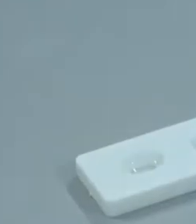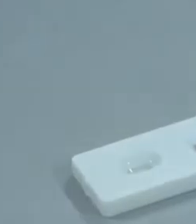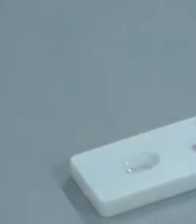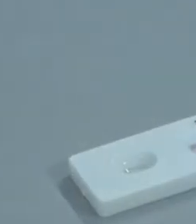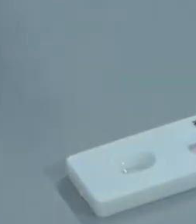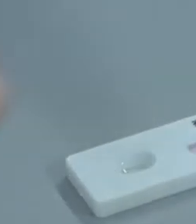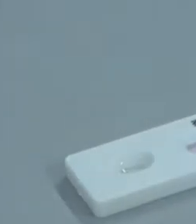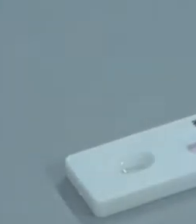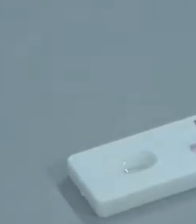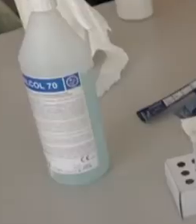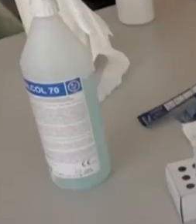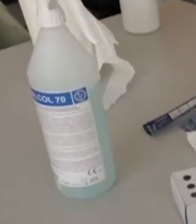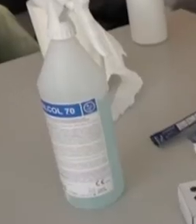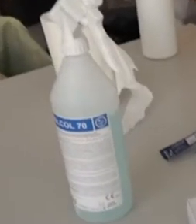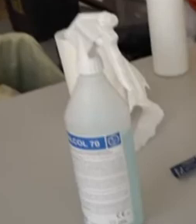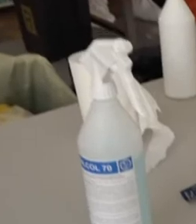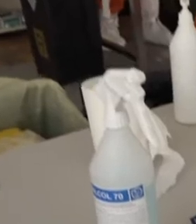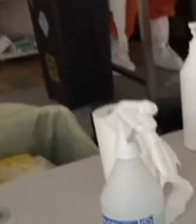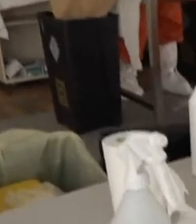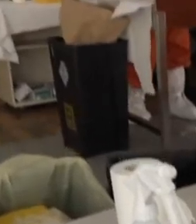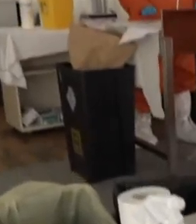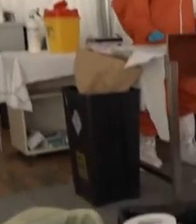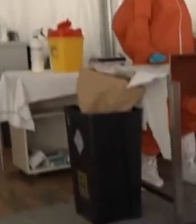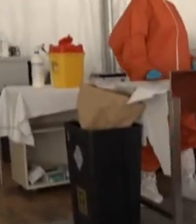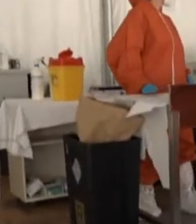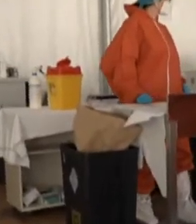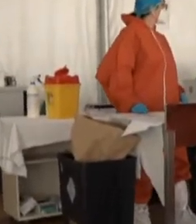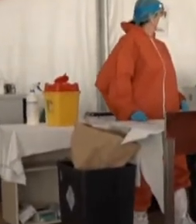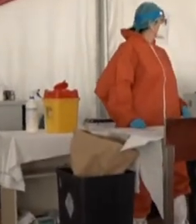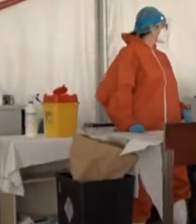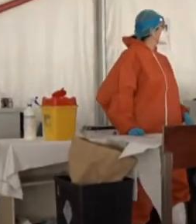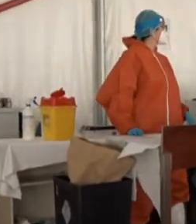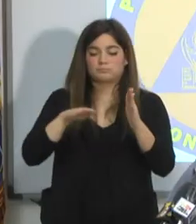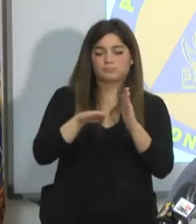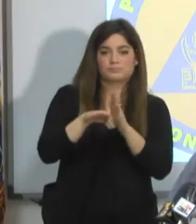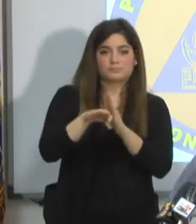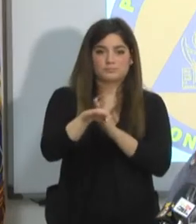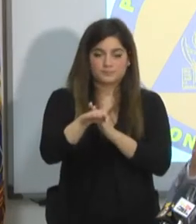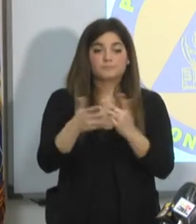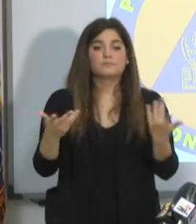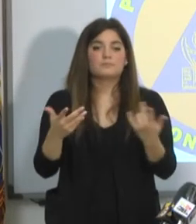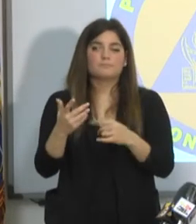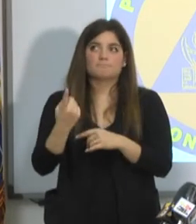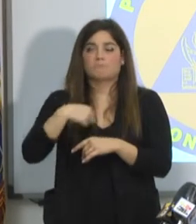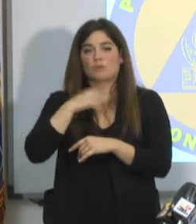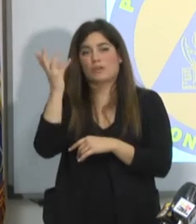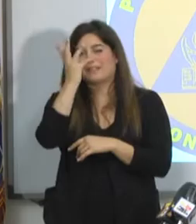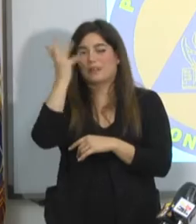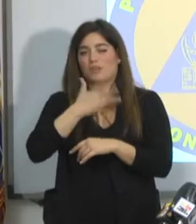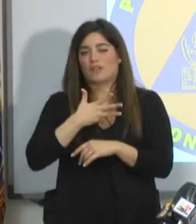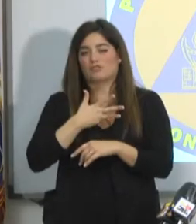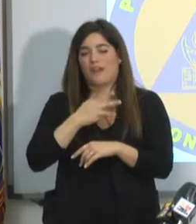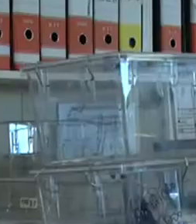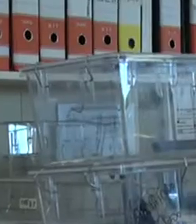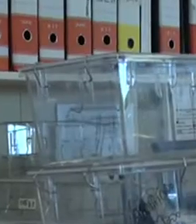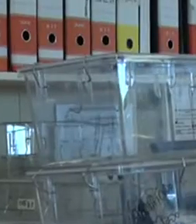Protezione Civile Nazionale 200 squadre composte da medico, infermiere e operatore. A noi in teoria una ventina di squadre